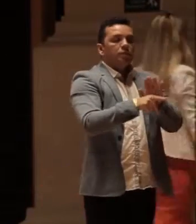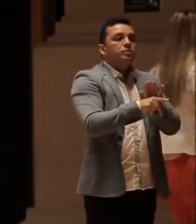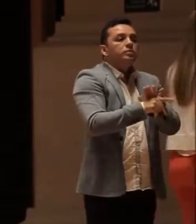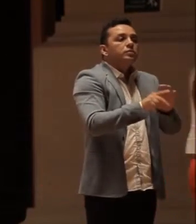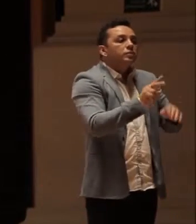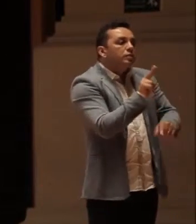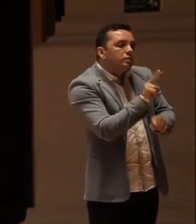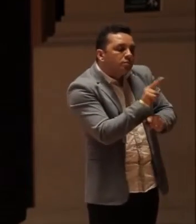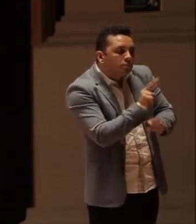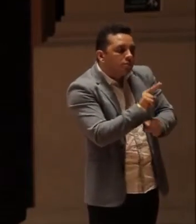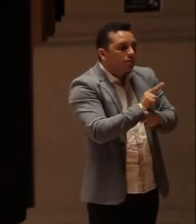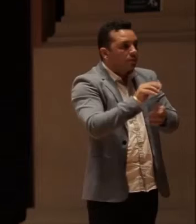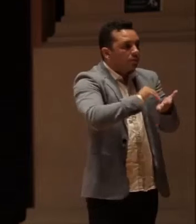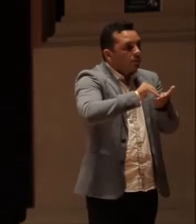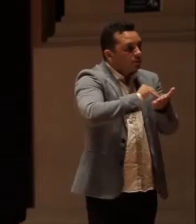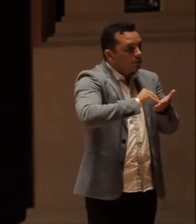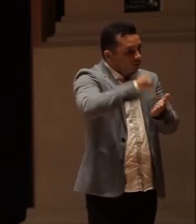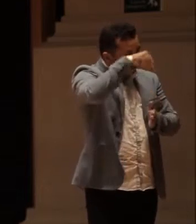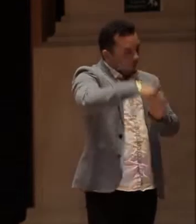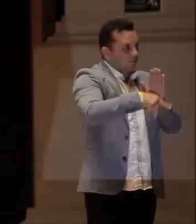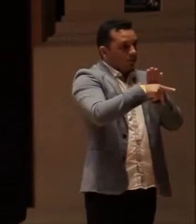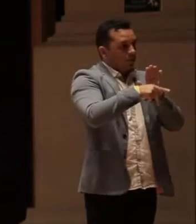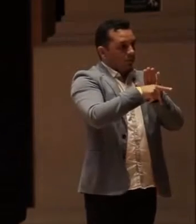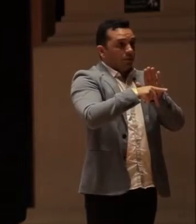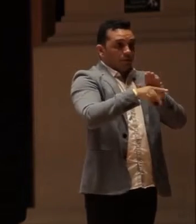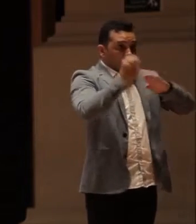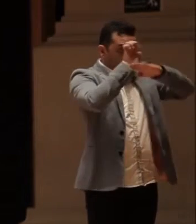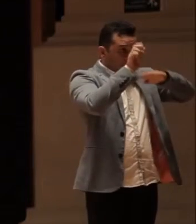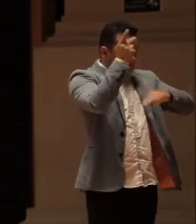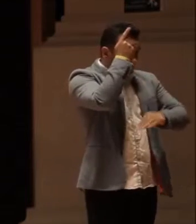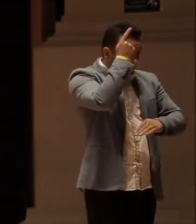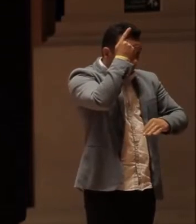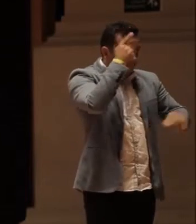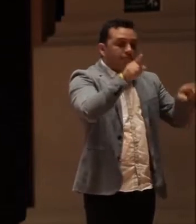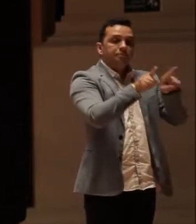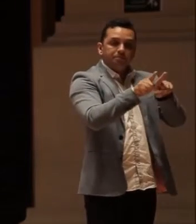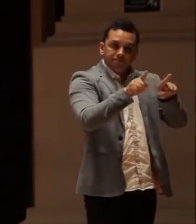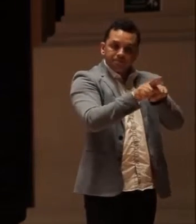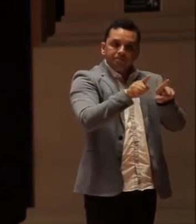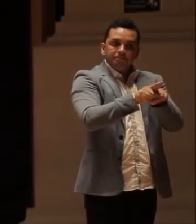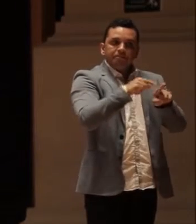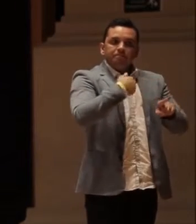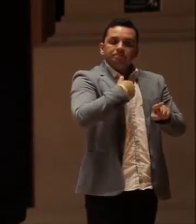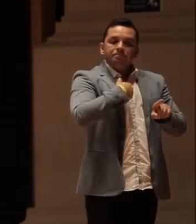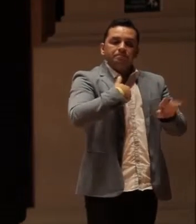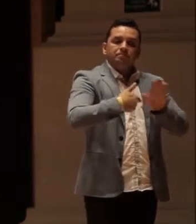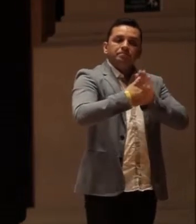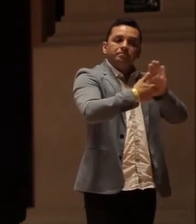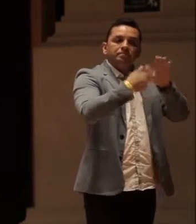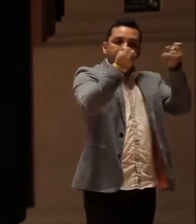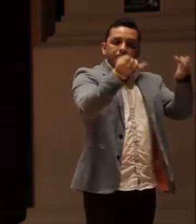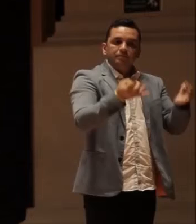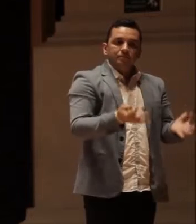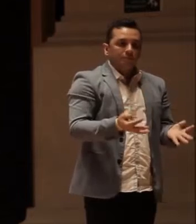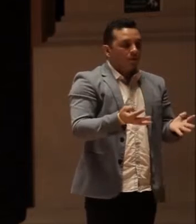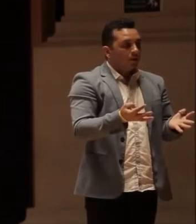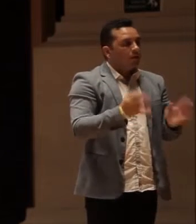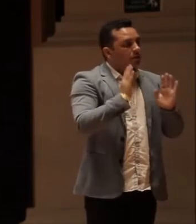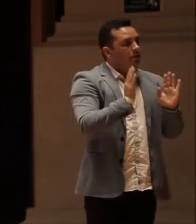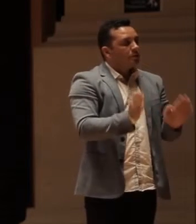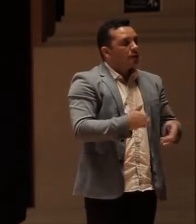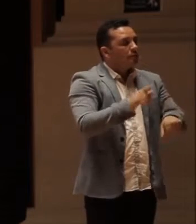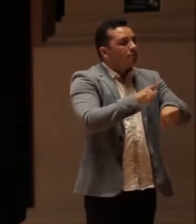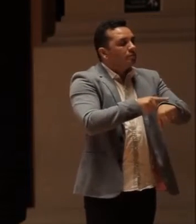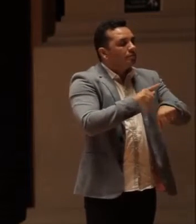de Estado da Cultura de São Paulo. Queria também fazer uma referência ao momento que tivemos